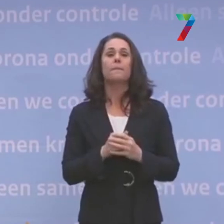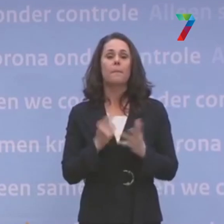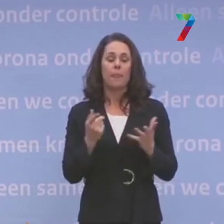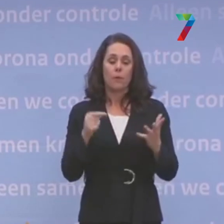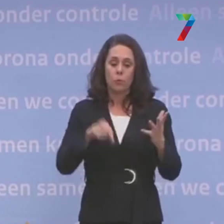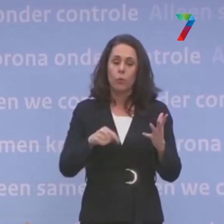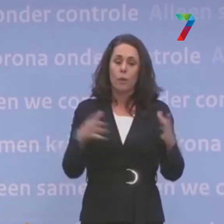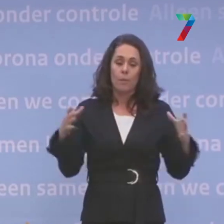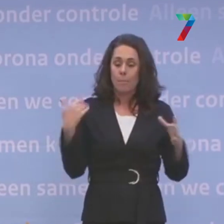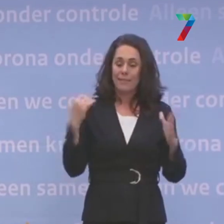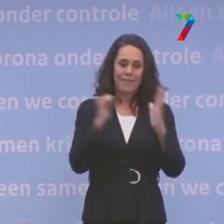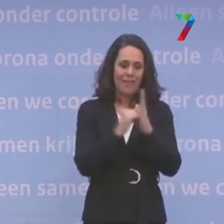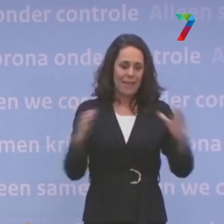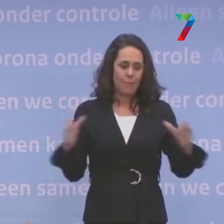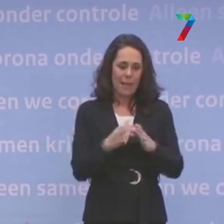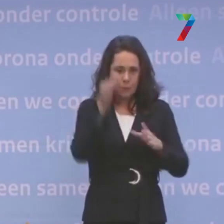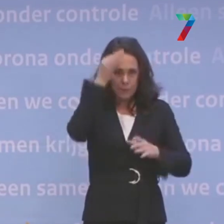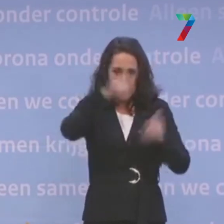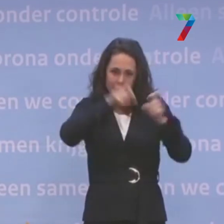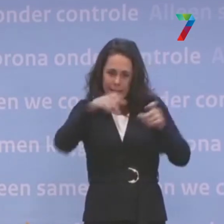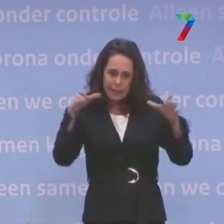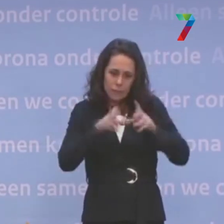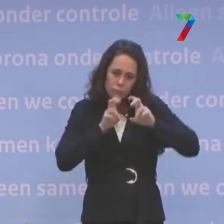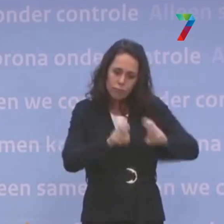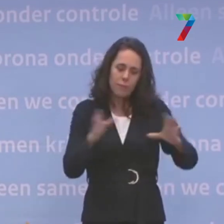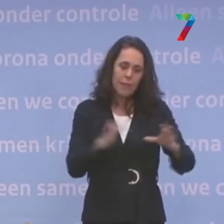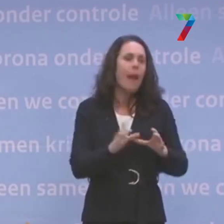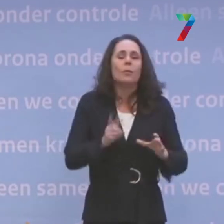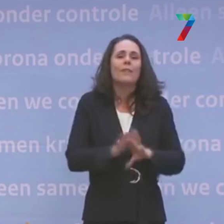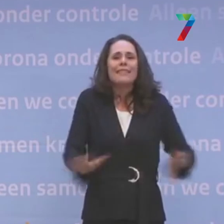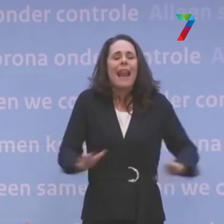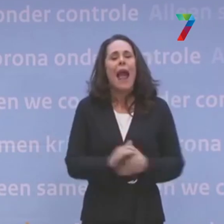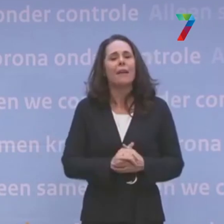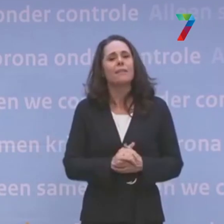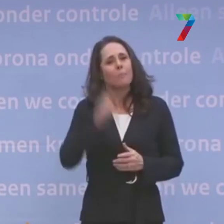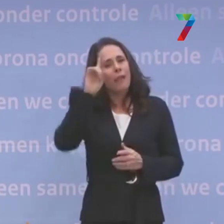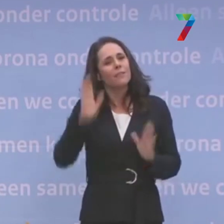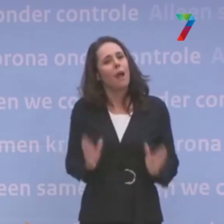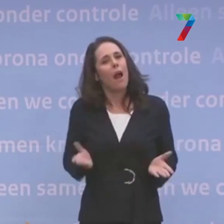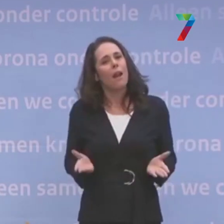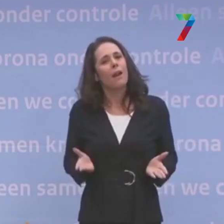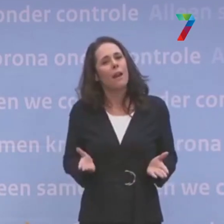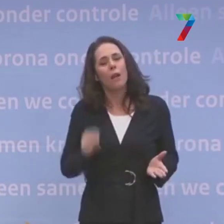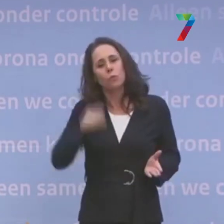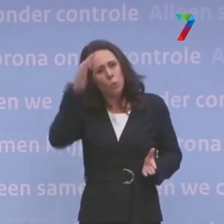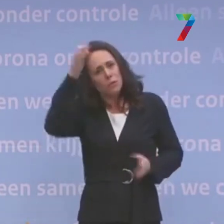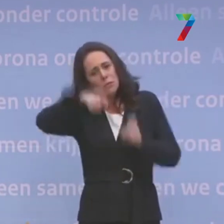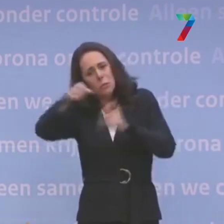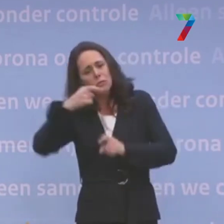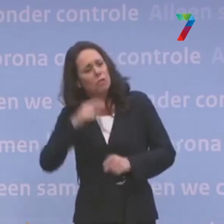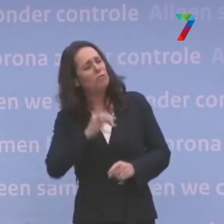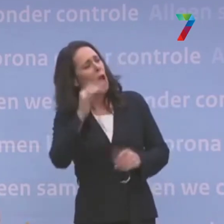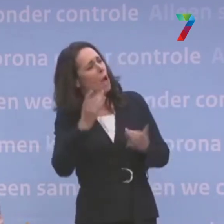de bijeenkomst van het weekend waarin specialisten er verder naar gekeken hebben. Maar we zijn er gewoon nog niet, maar dat wisten we ook. Dus als dan nu allerlei deskundigen zeggen, ja, maar hoe zit